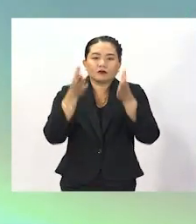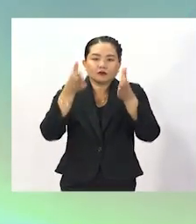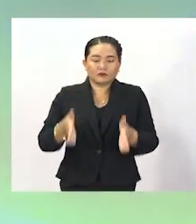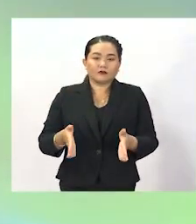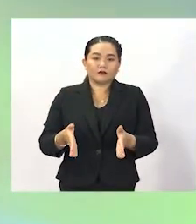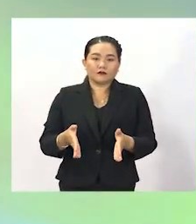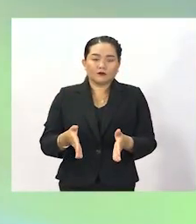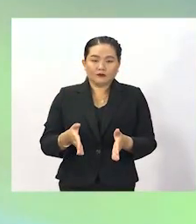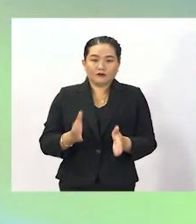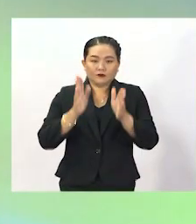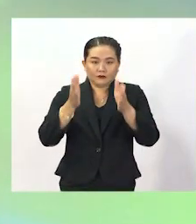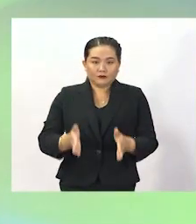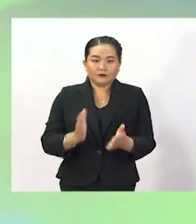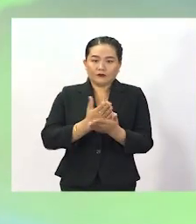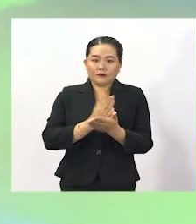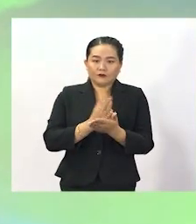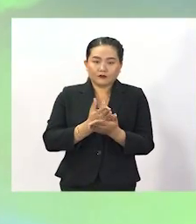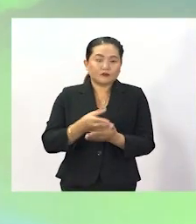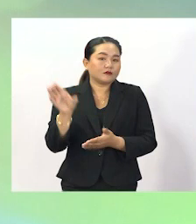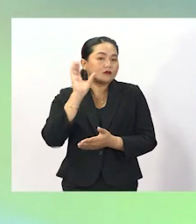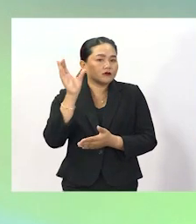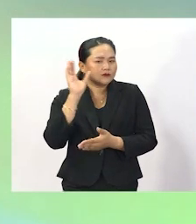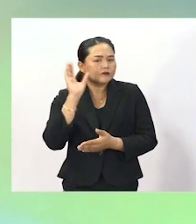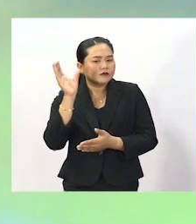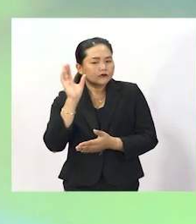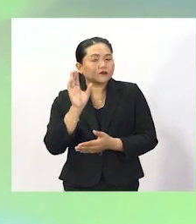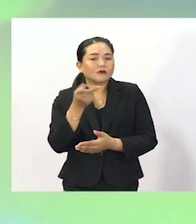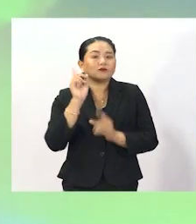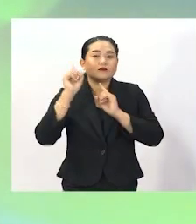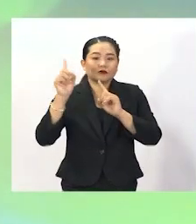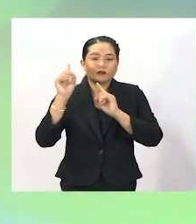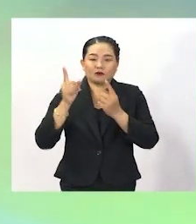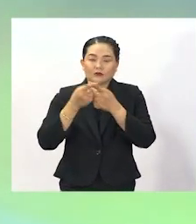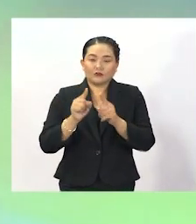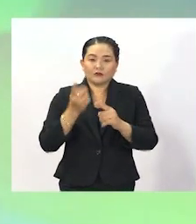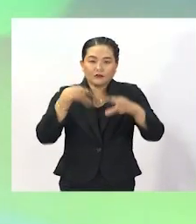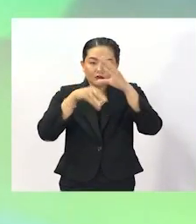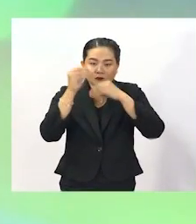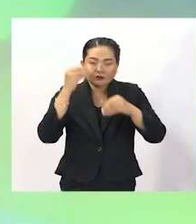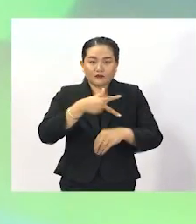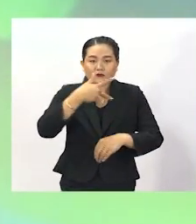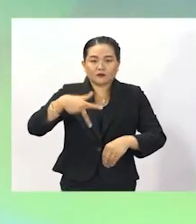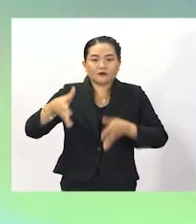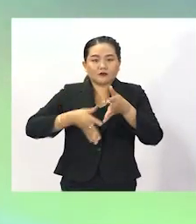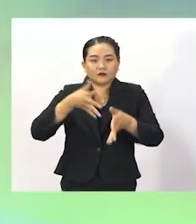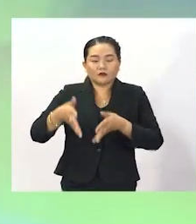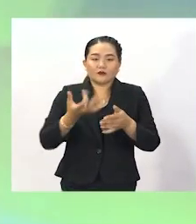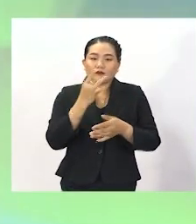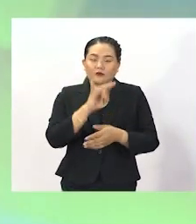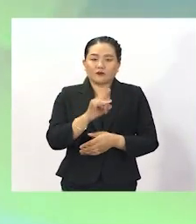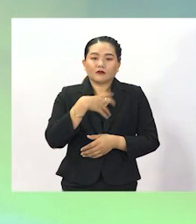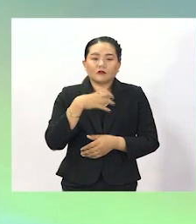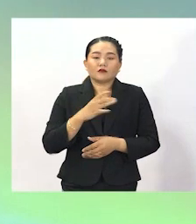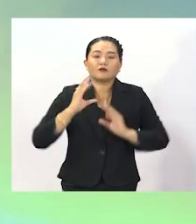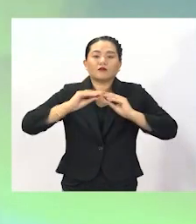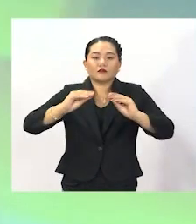គាត់ជាអ្នកបកប្រែណាអ្នកដែលគាត់ស្ដាប់ឮអីដូចយើងធម្មតាប៉ុន្តែគាត់ទៅរៀនភាសាសញ្ញាហ្នឹងដើម្បីយ